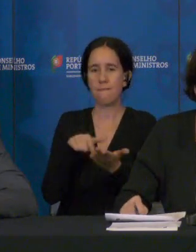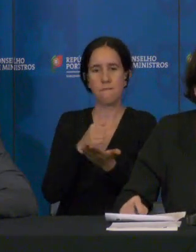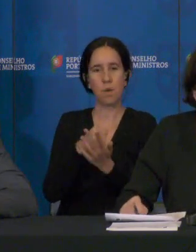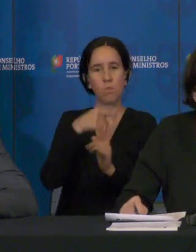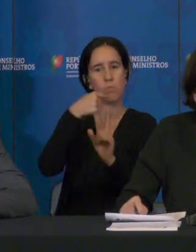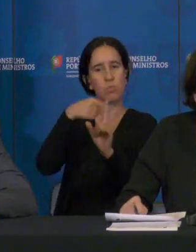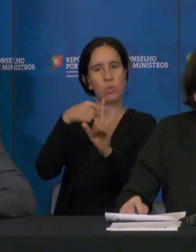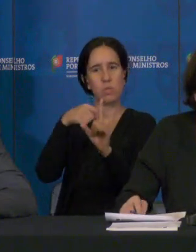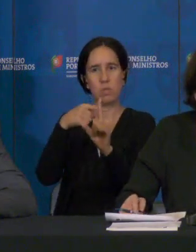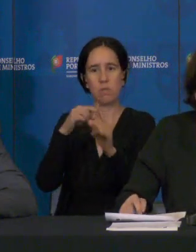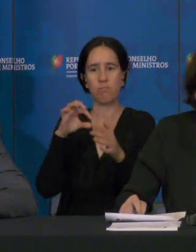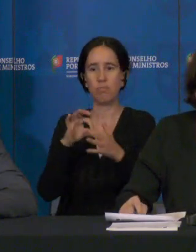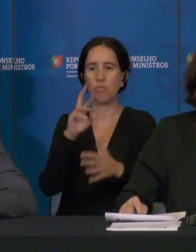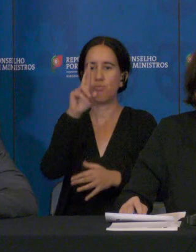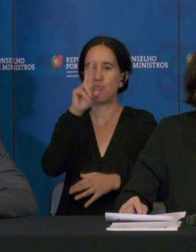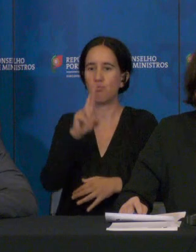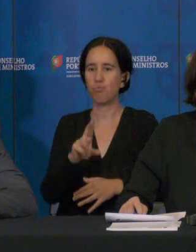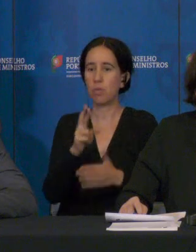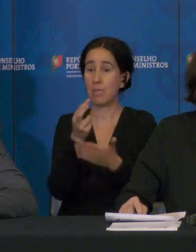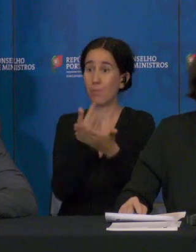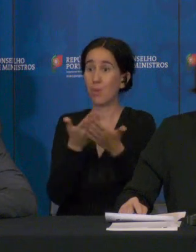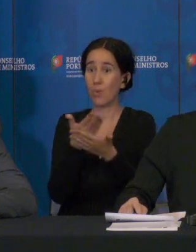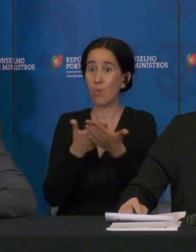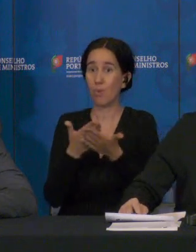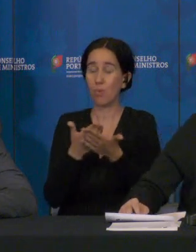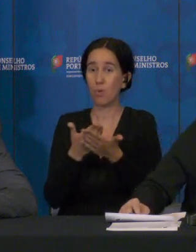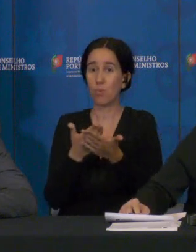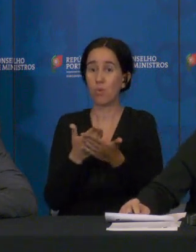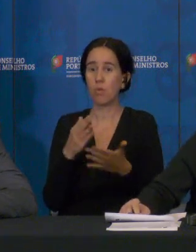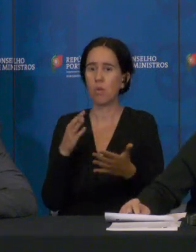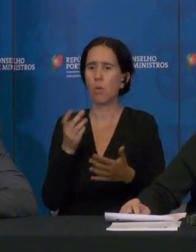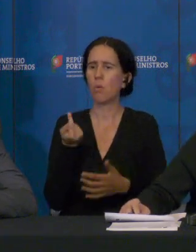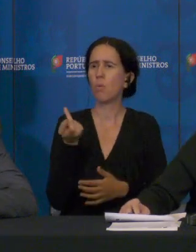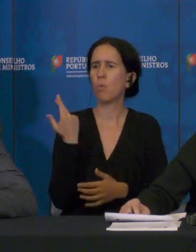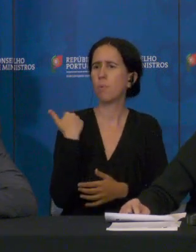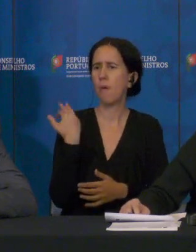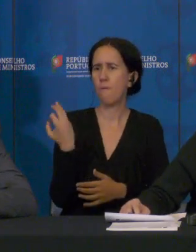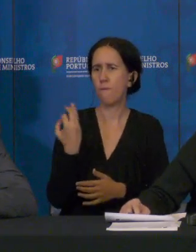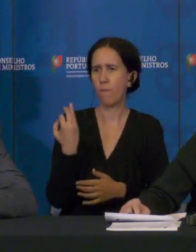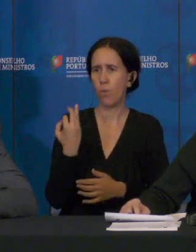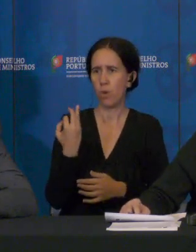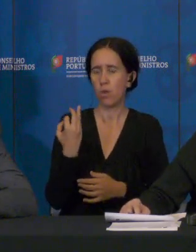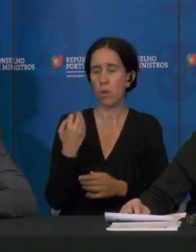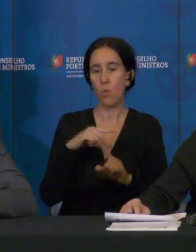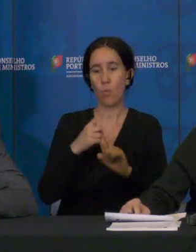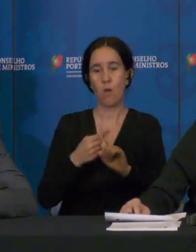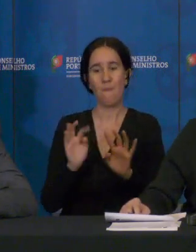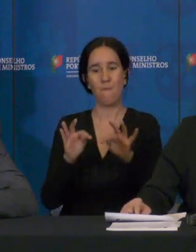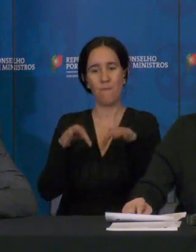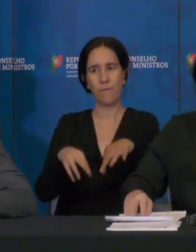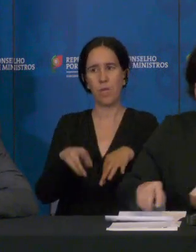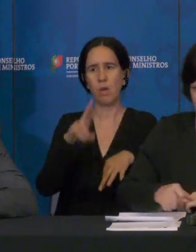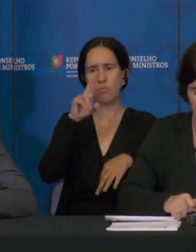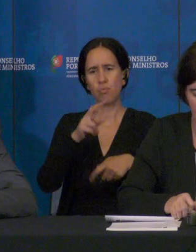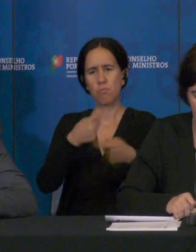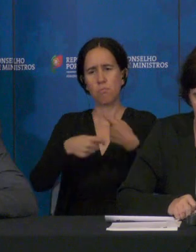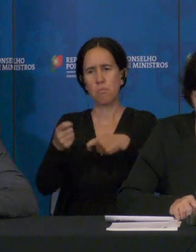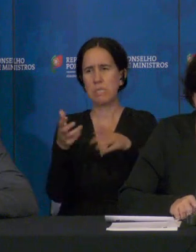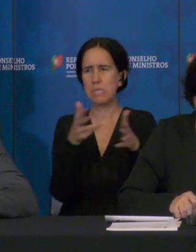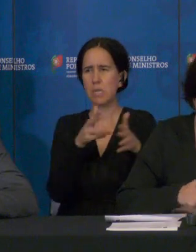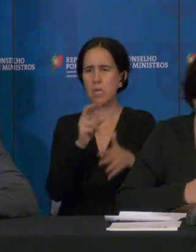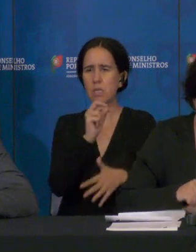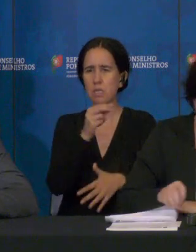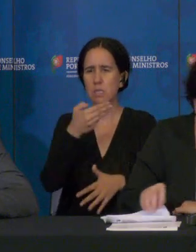positiva do ponto de vista financeiro e económico. No ano passado terminou o ano com um volume de negócios de cerca de